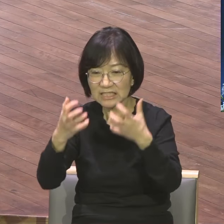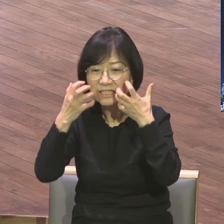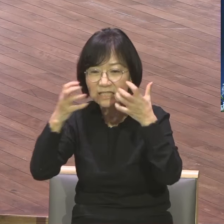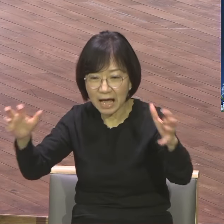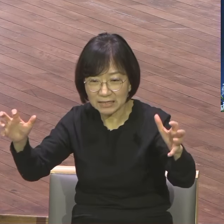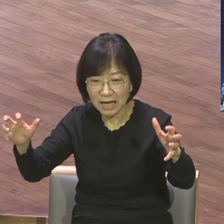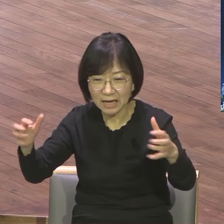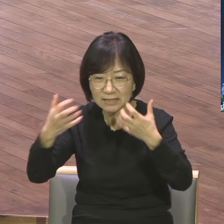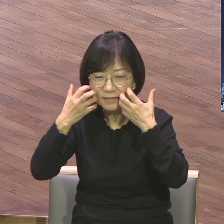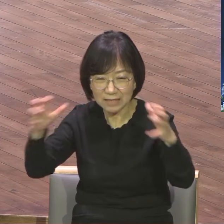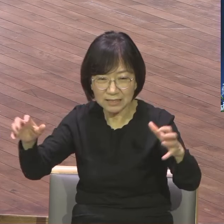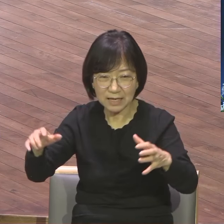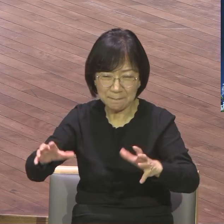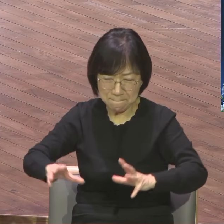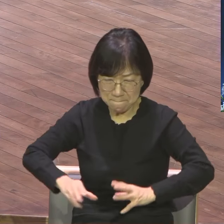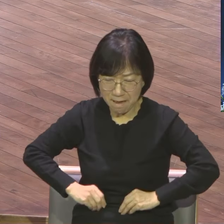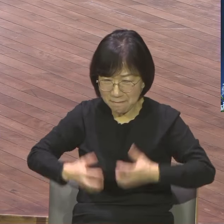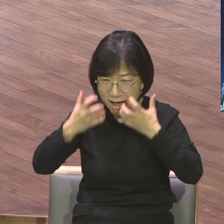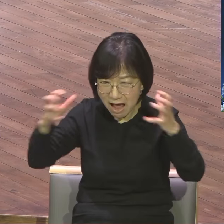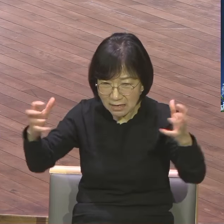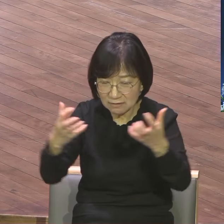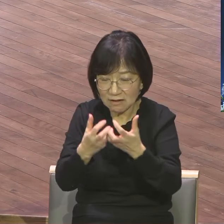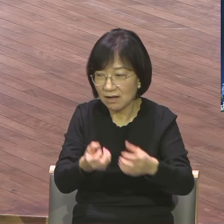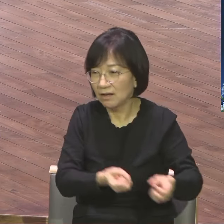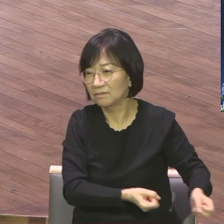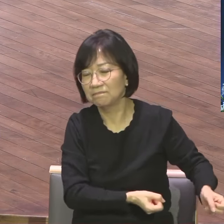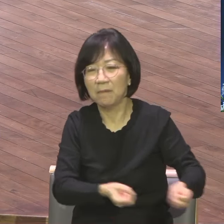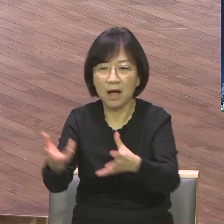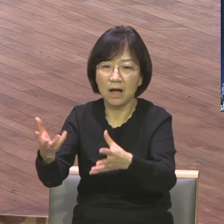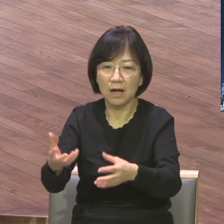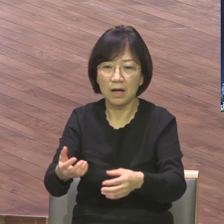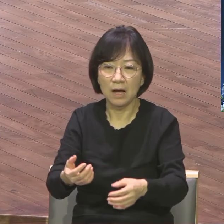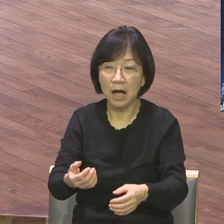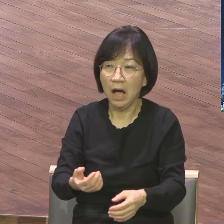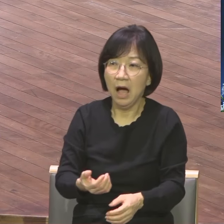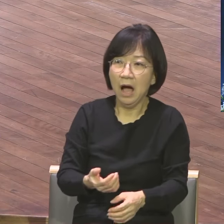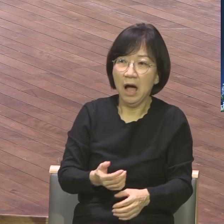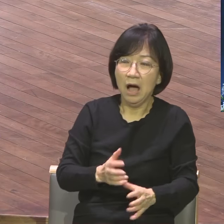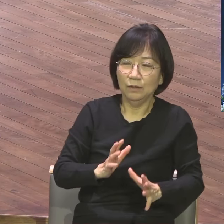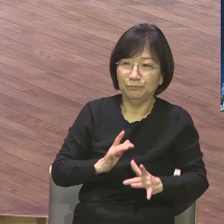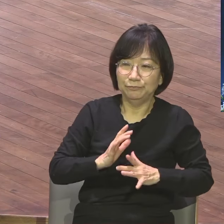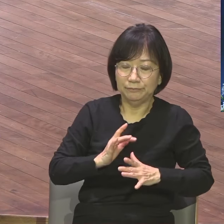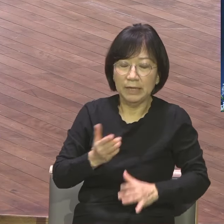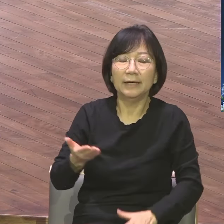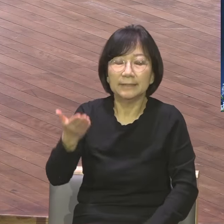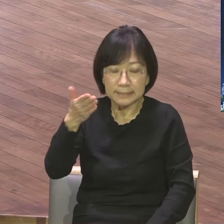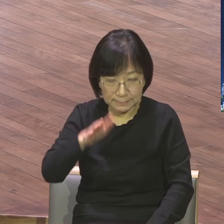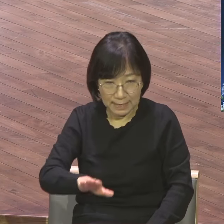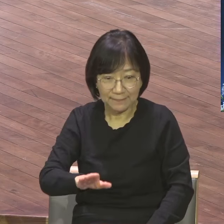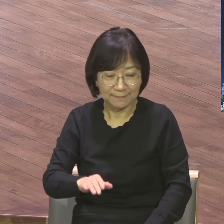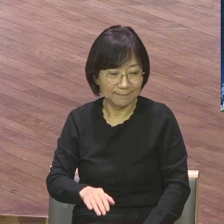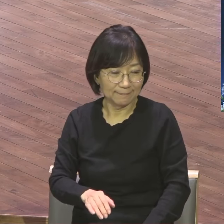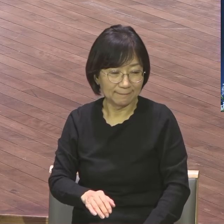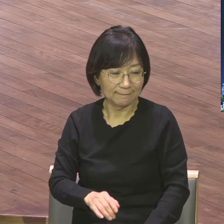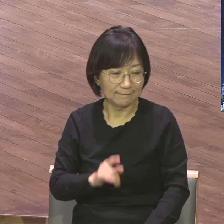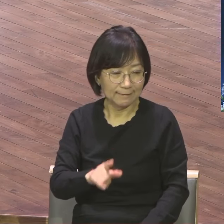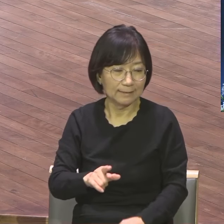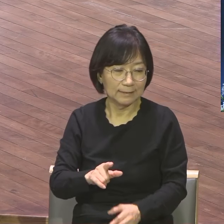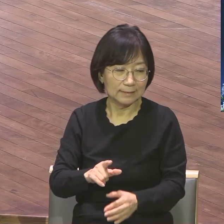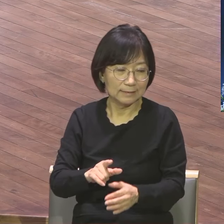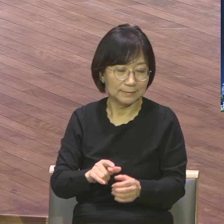그럼에도 불구하고 찬양하며 죽을 수 있었던 것은 이것이 보혈의 피의 능력이에요. 이것이 그리스도의